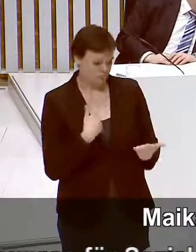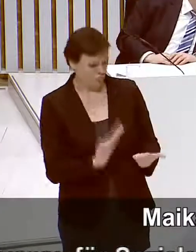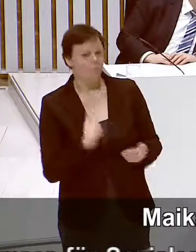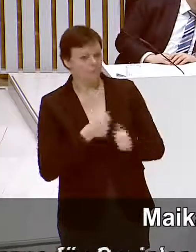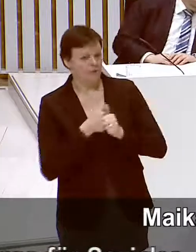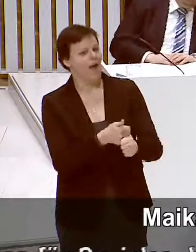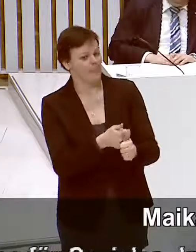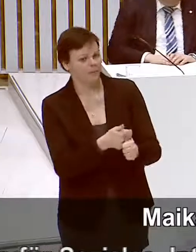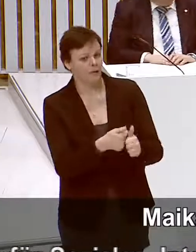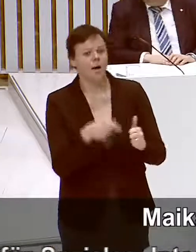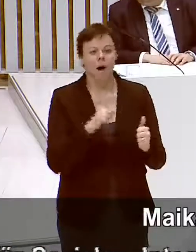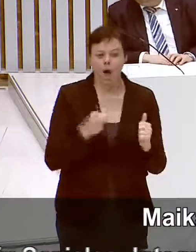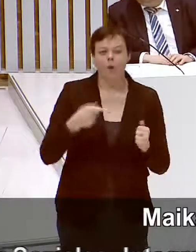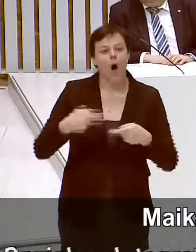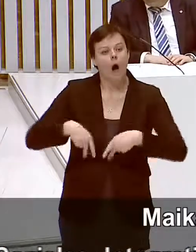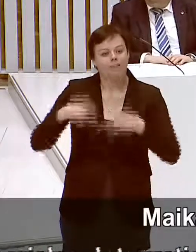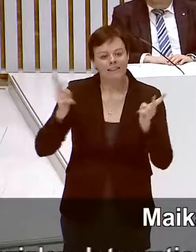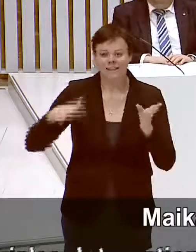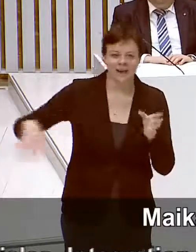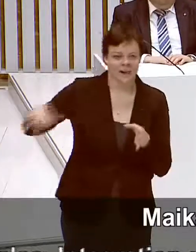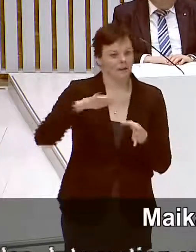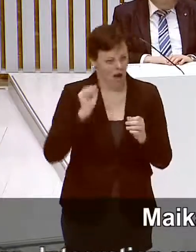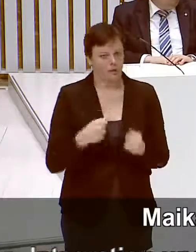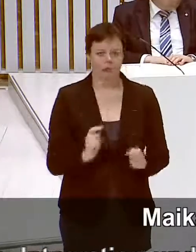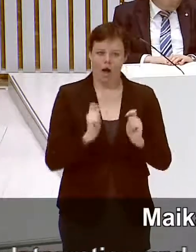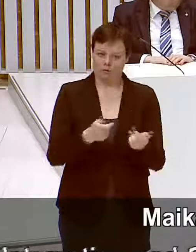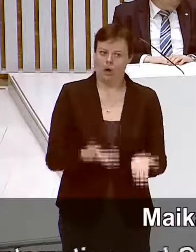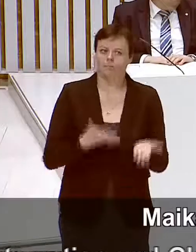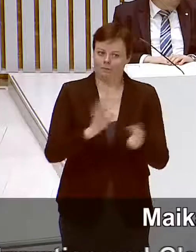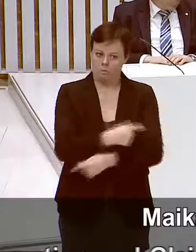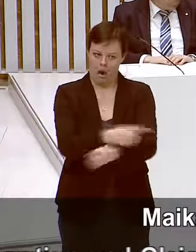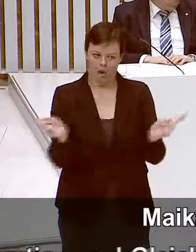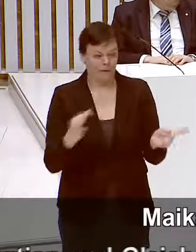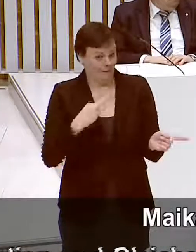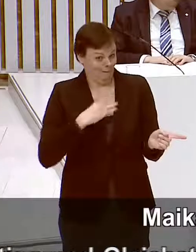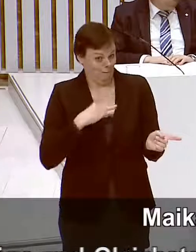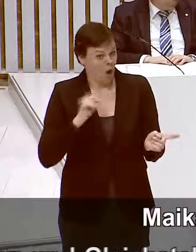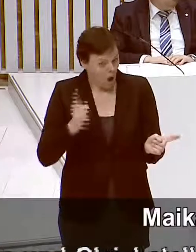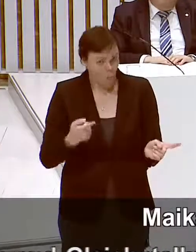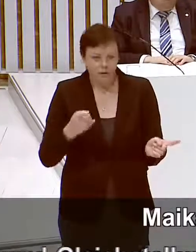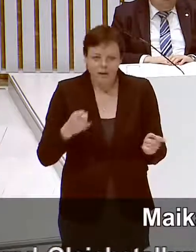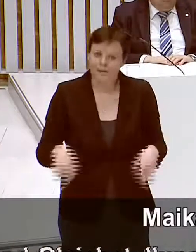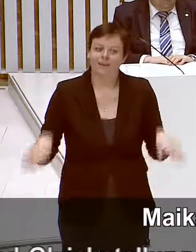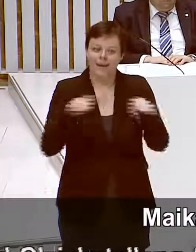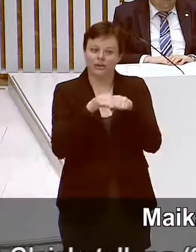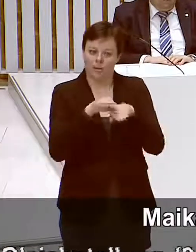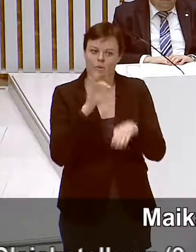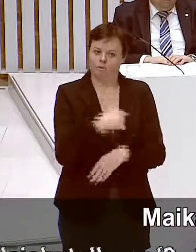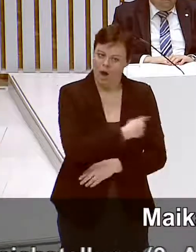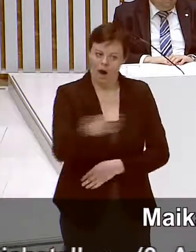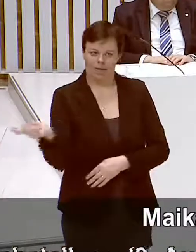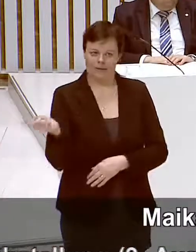öffentlicher Seite aus ein Angebot zu unterbreiten, welches uns einer umfassenden Gleichstellung in einer